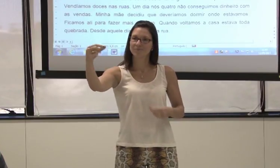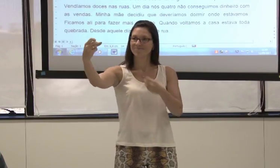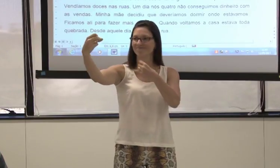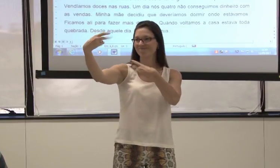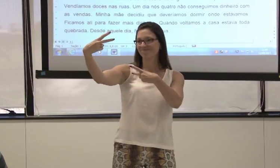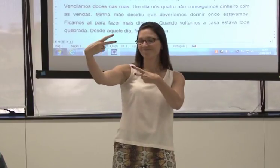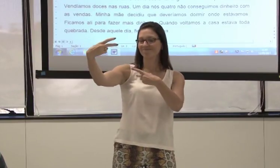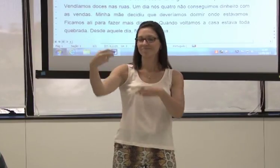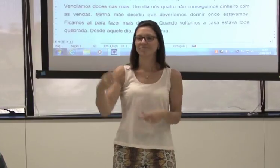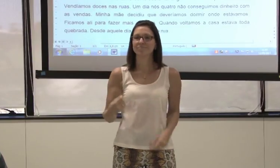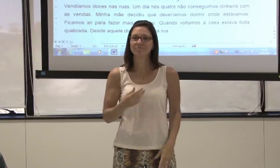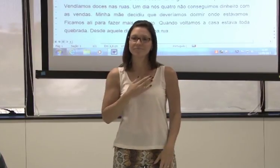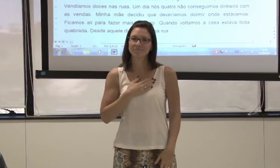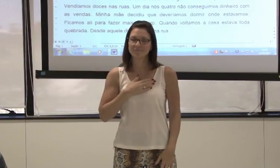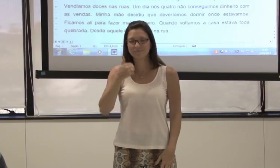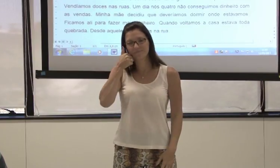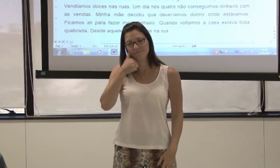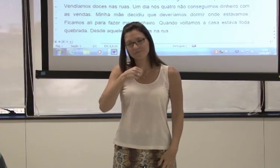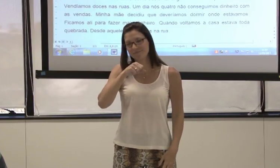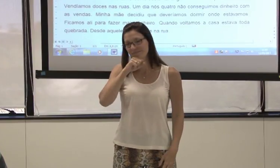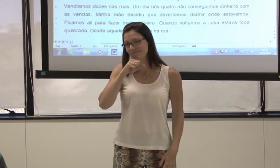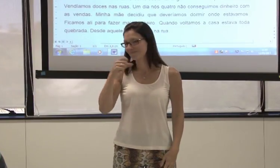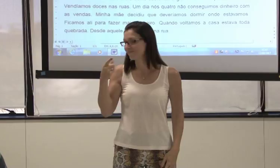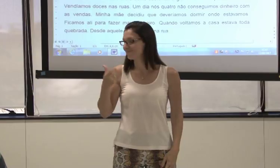Minha mãe não tinha como sustentar a gente.